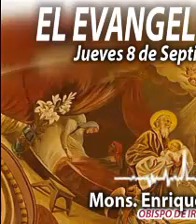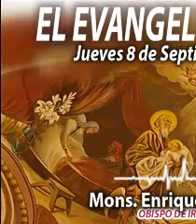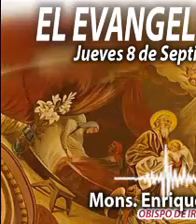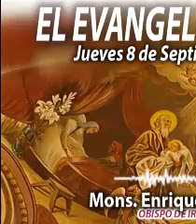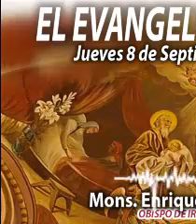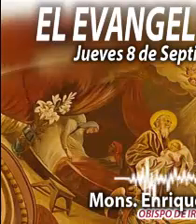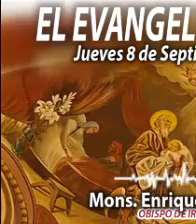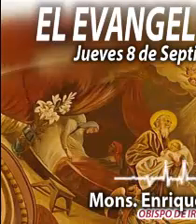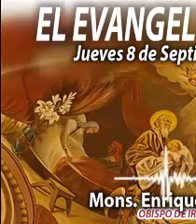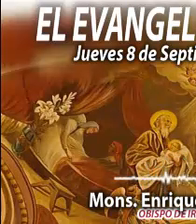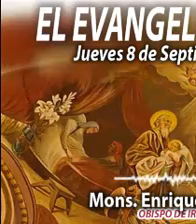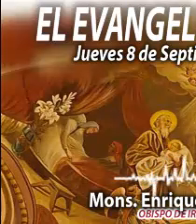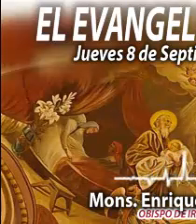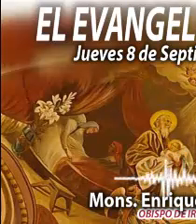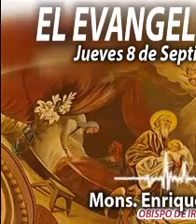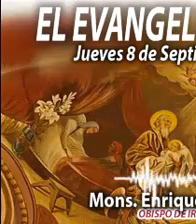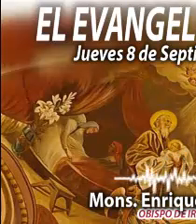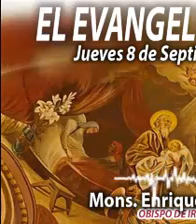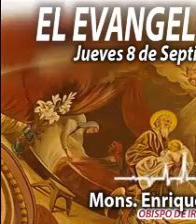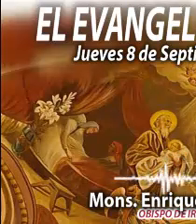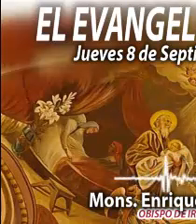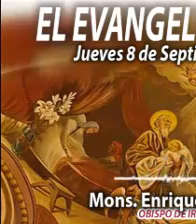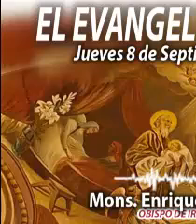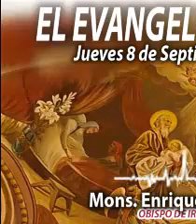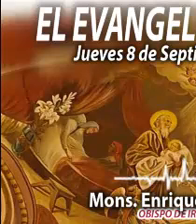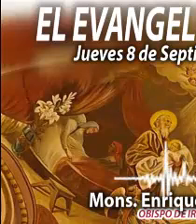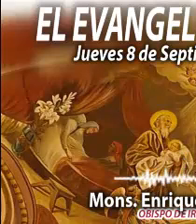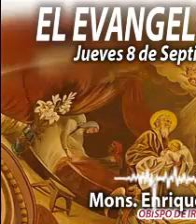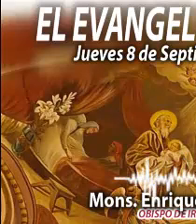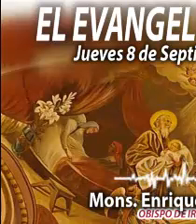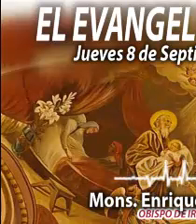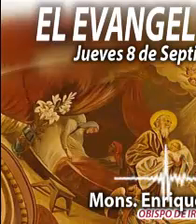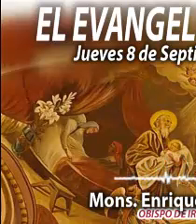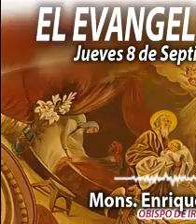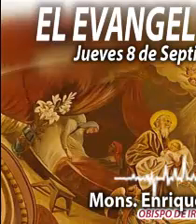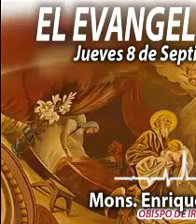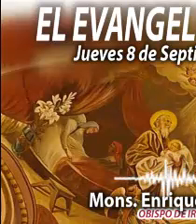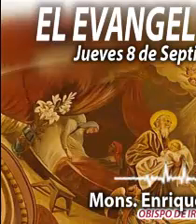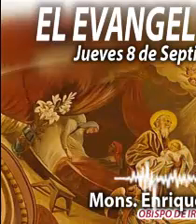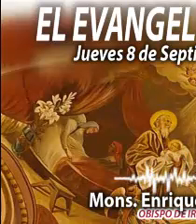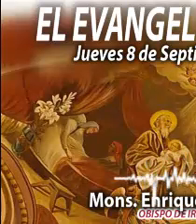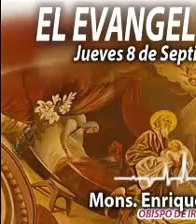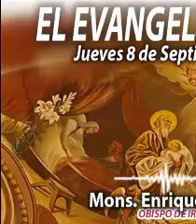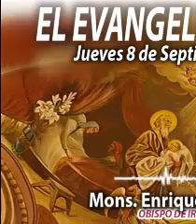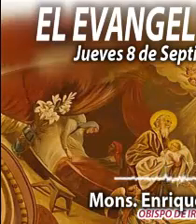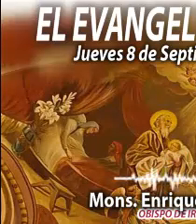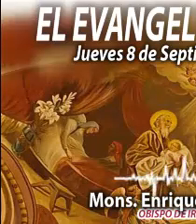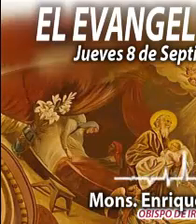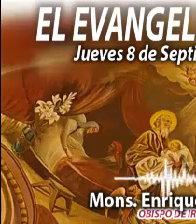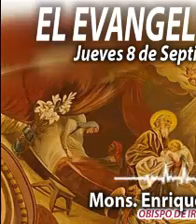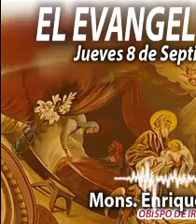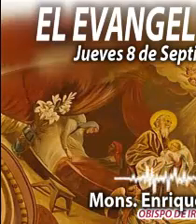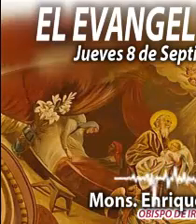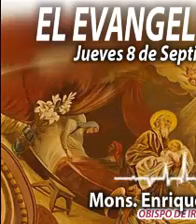Díaz, fortalezcamos nuestra fe. Seamos testigos de Jesús, vivo y resucitado.